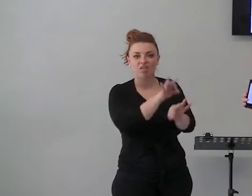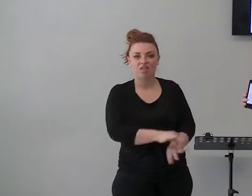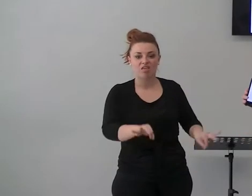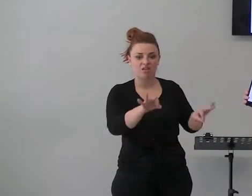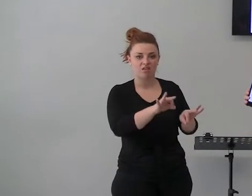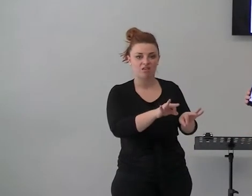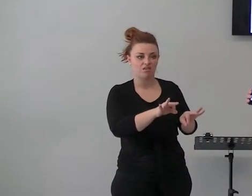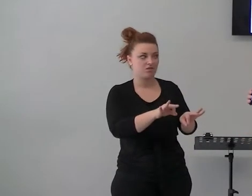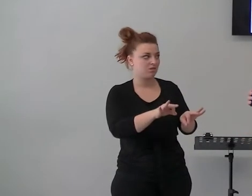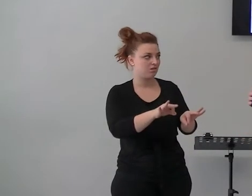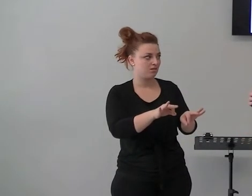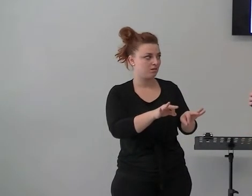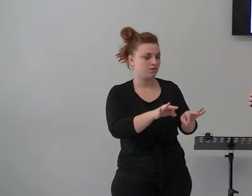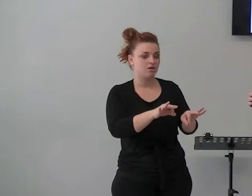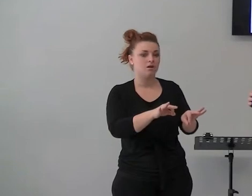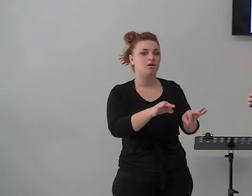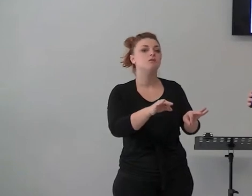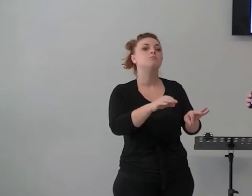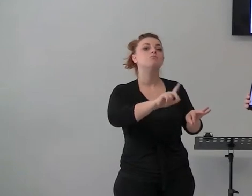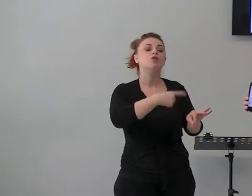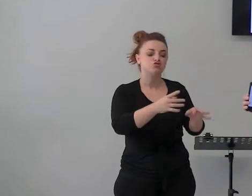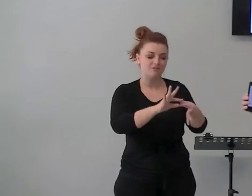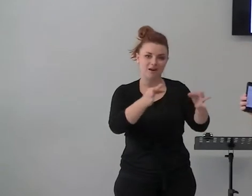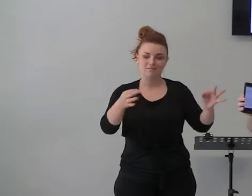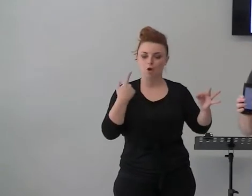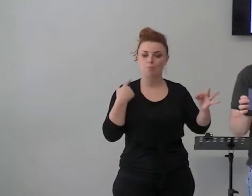saltato questa frase.